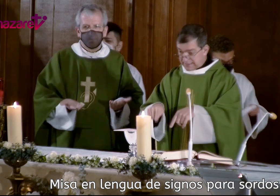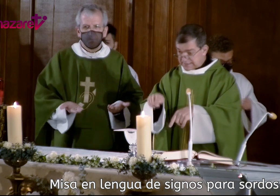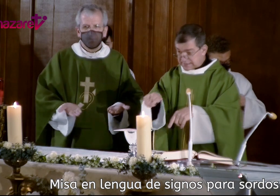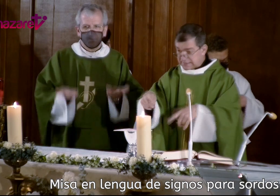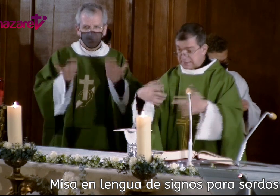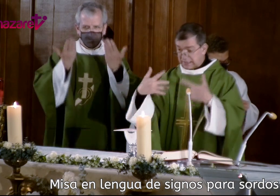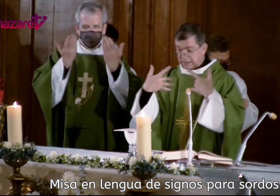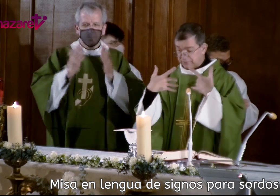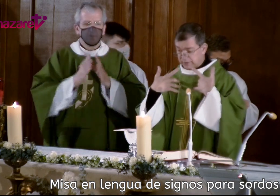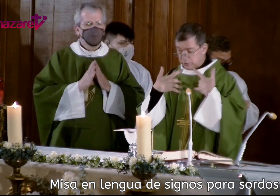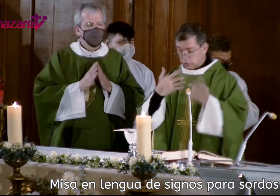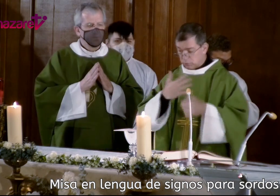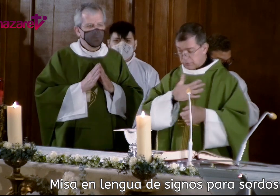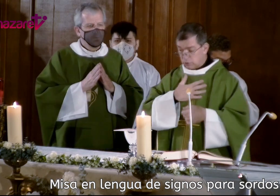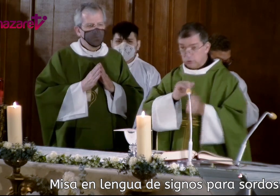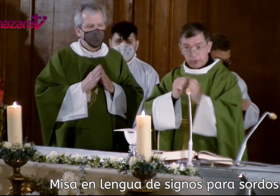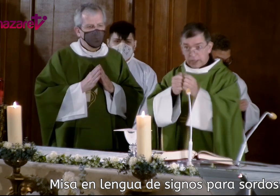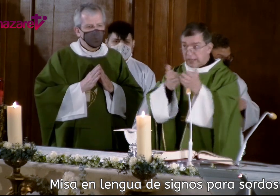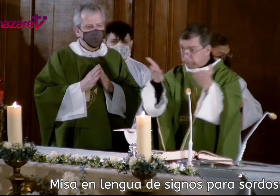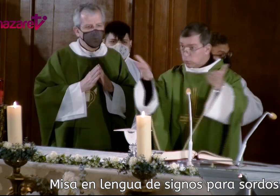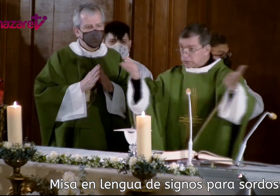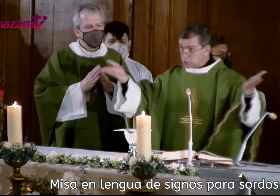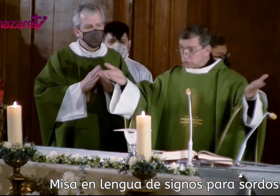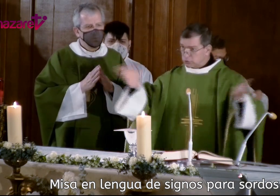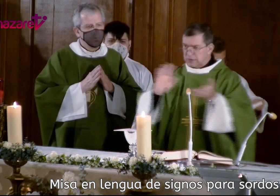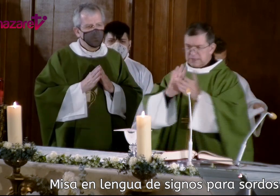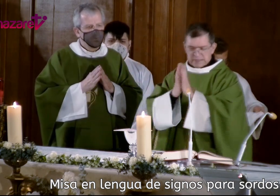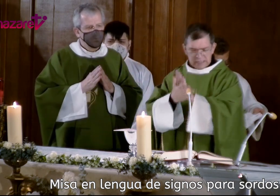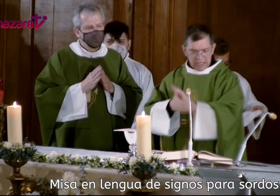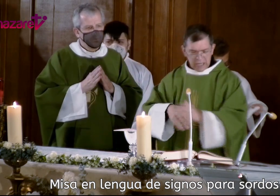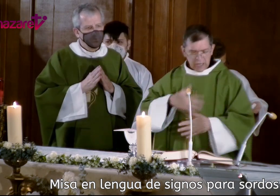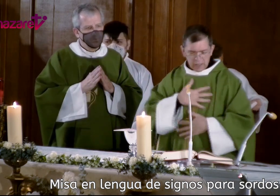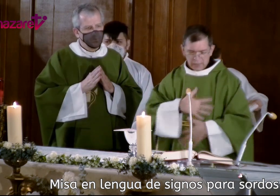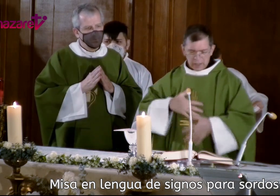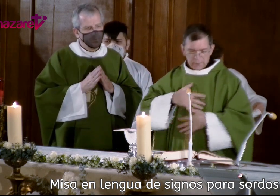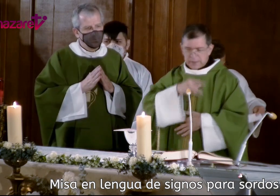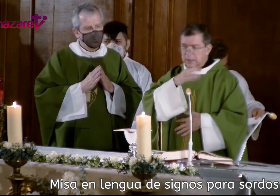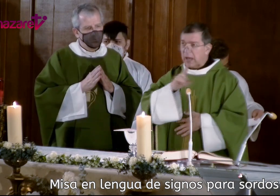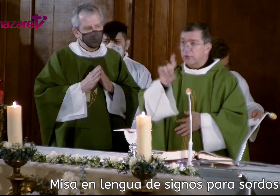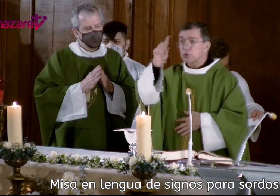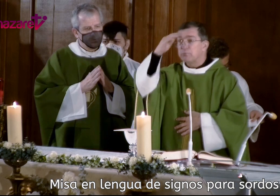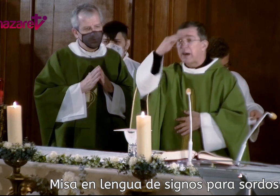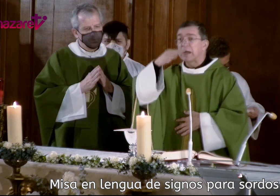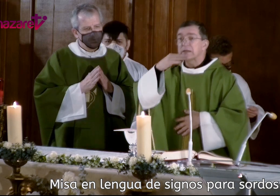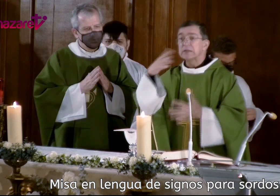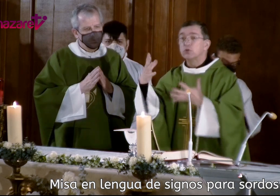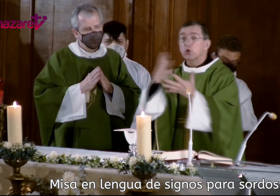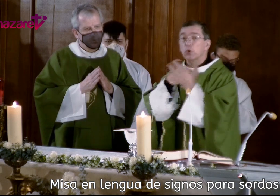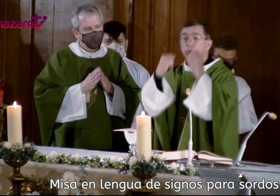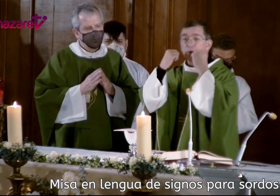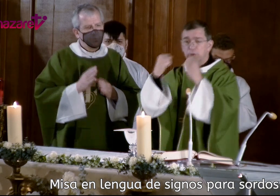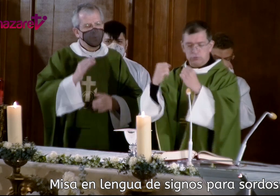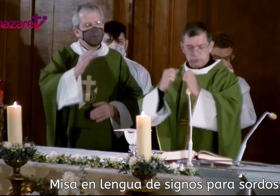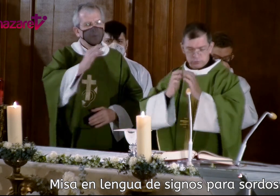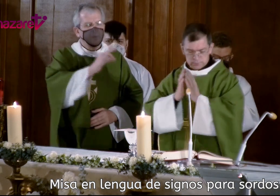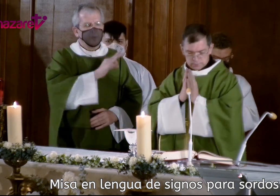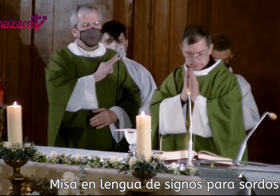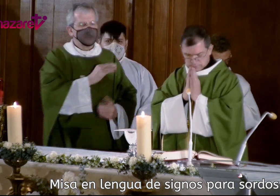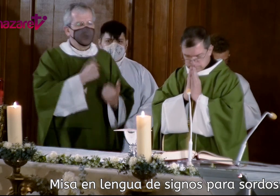Este sacrificio mío y vuestro sea agradable a Dios Padre Todopoderoso. El Señor